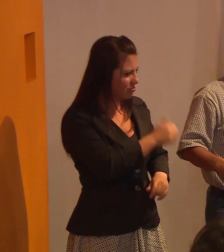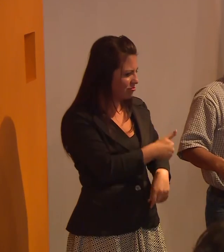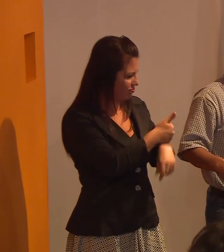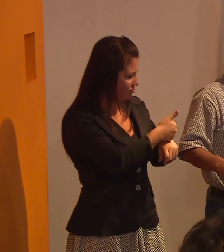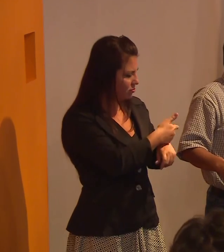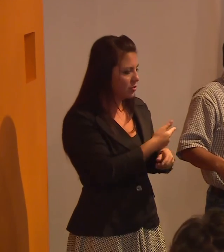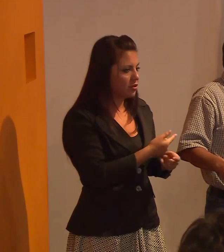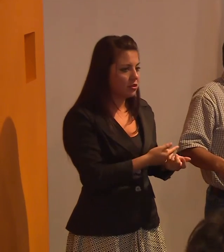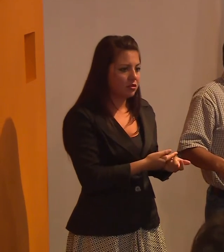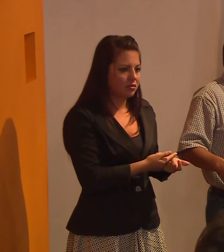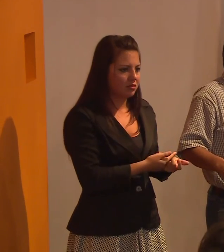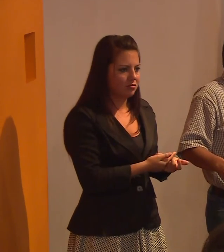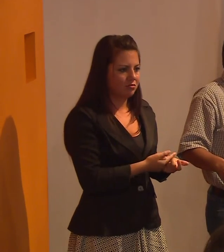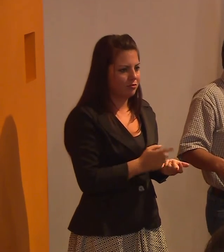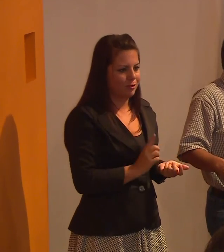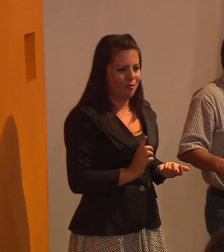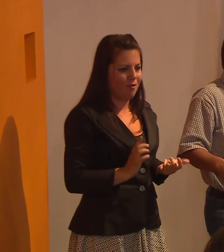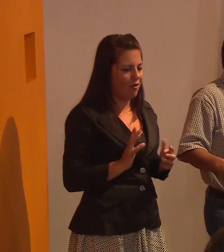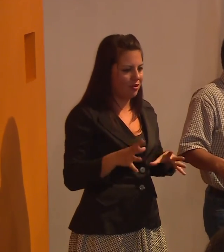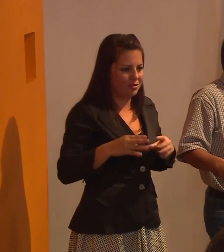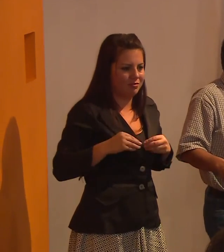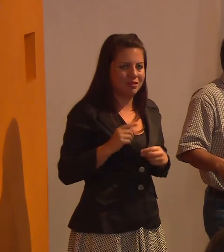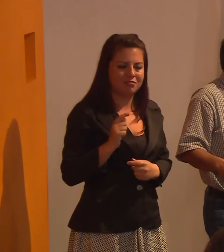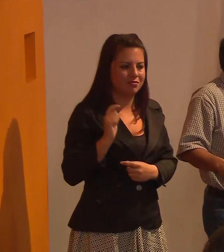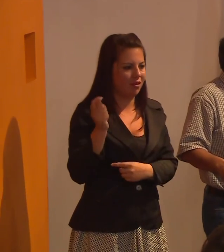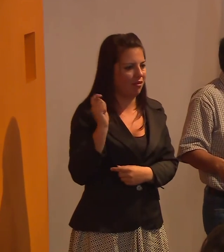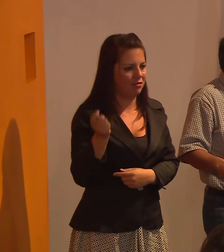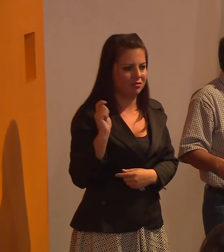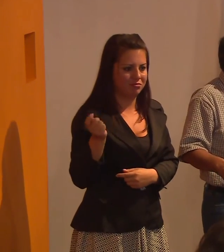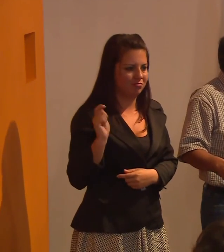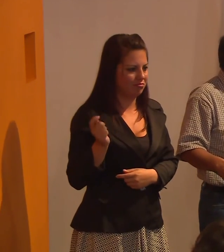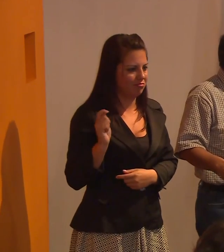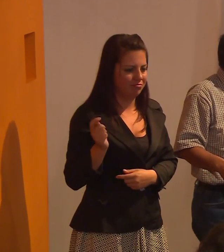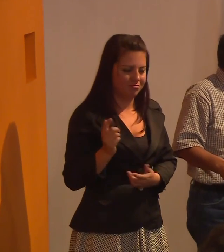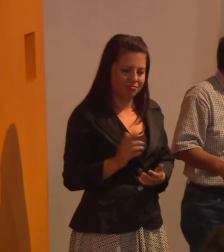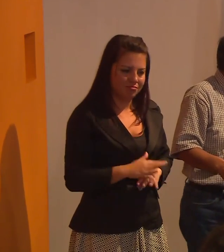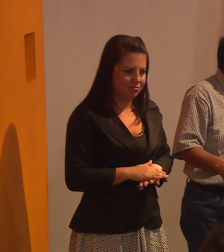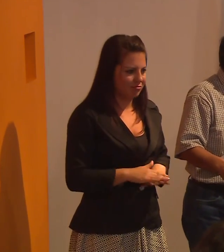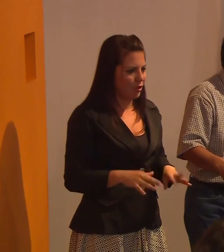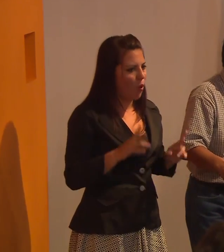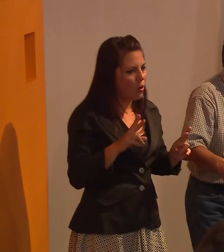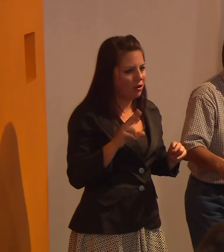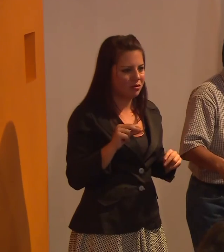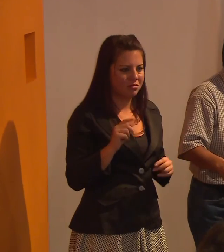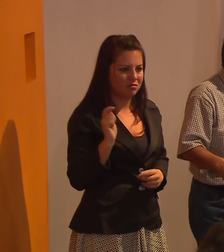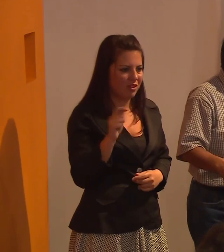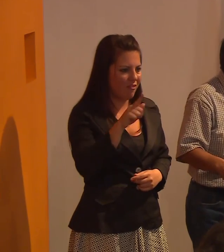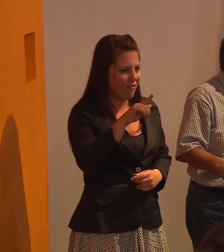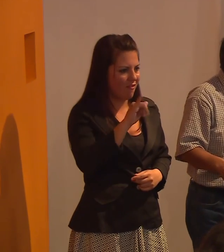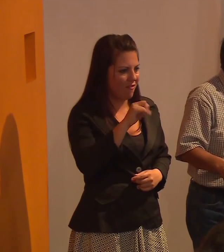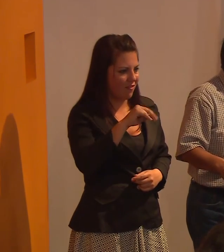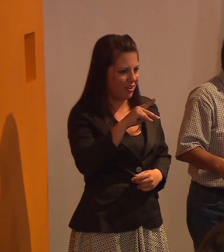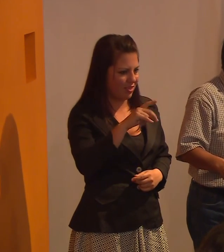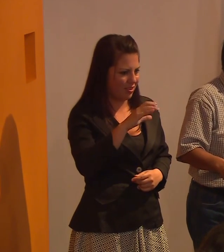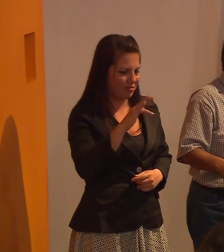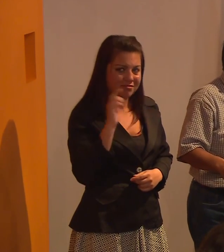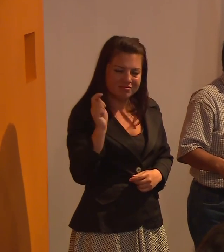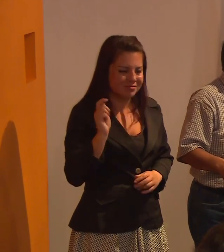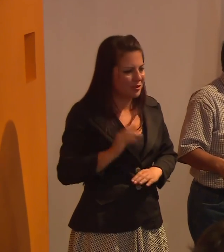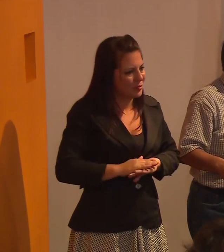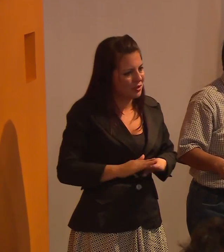ninguna razón se hagan más créditos, se continúe, ojalá no se continúe con el crédito Findeter para lo de